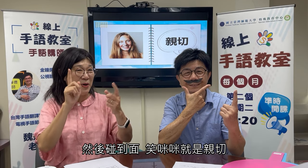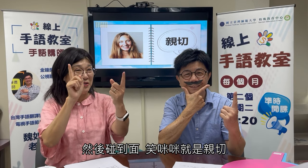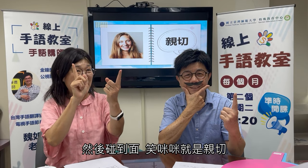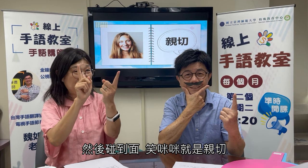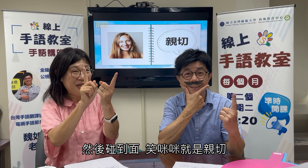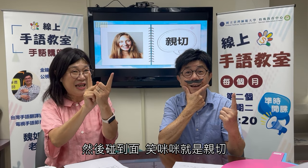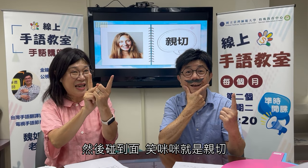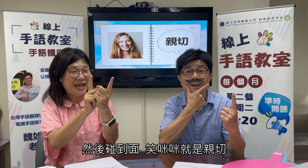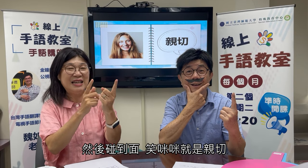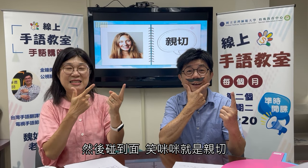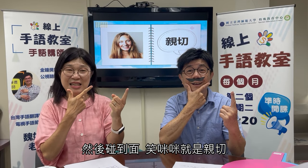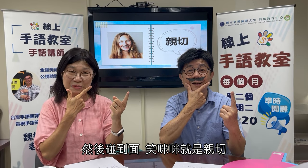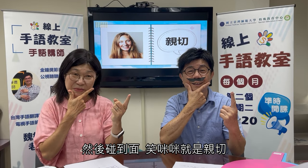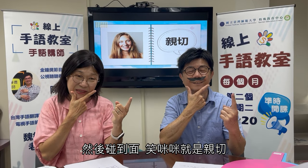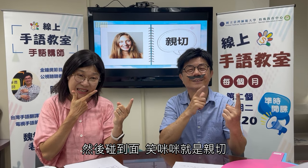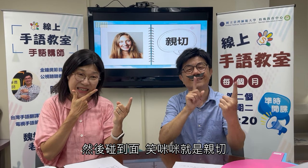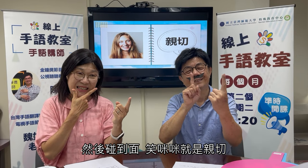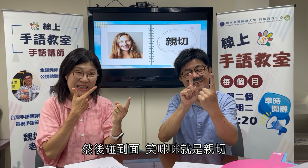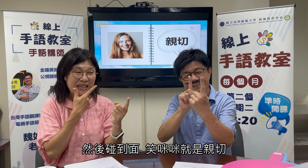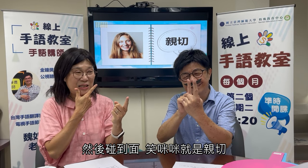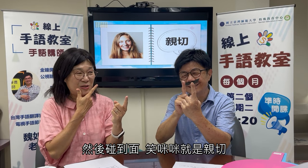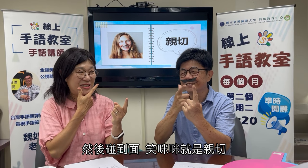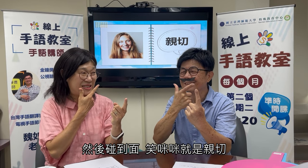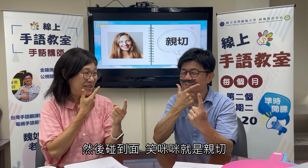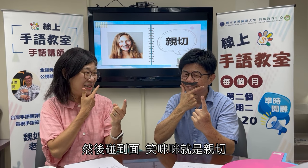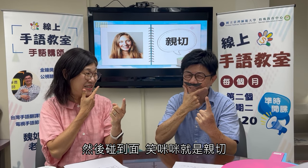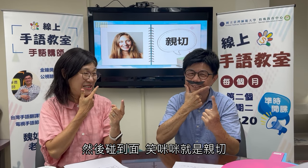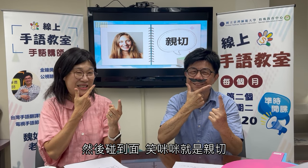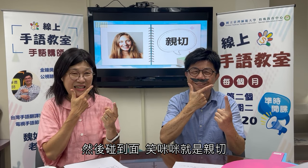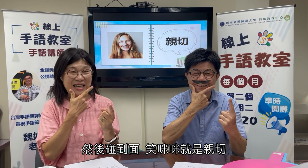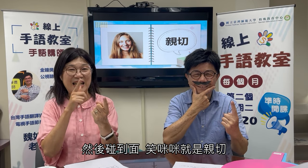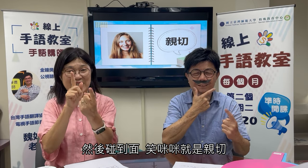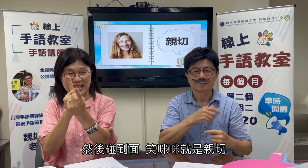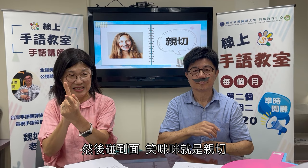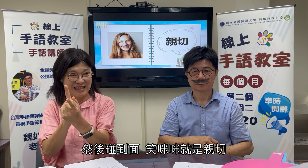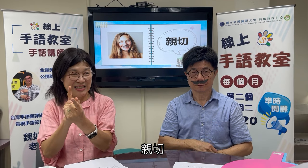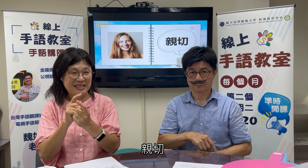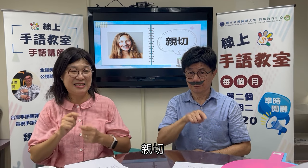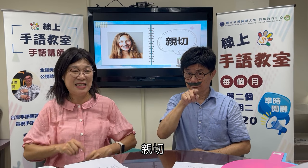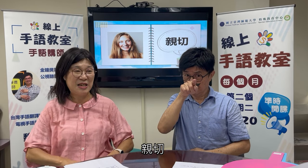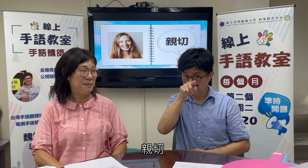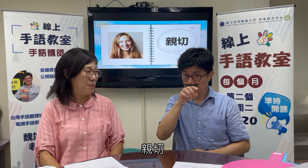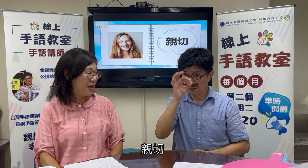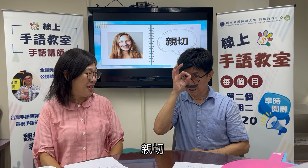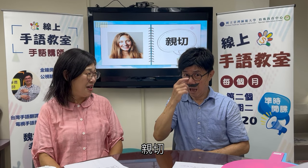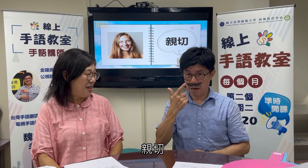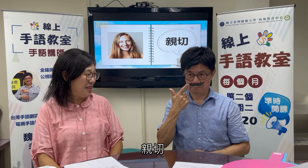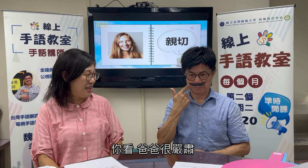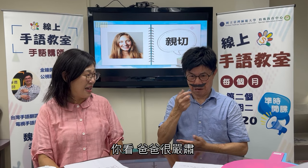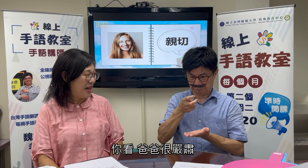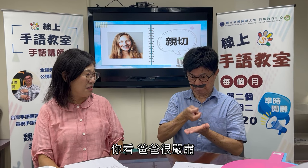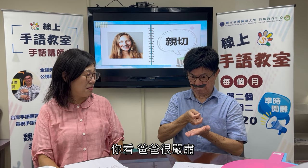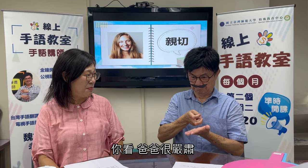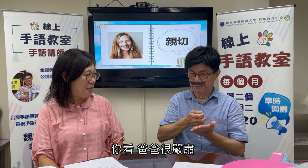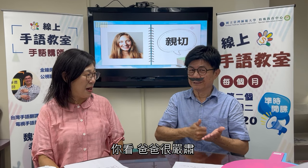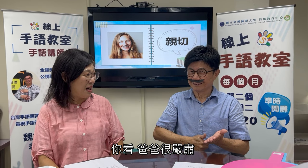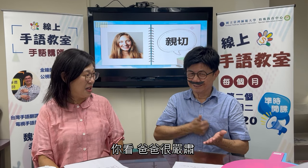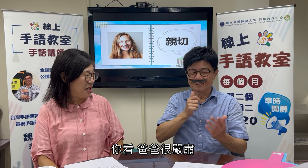到面笑眯眯就是亲切啊，亲切。你看哦，爸爸很严